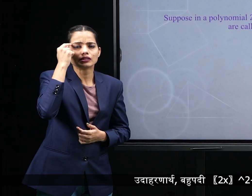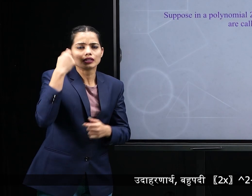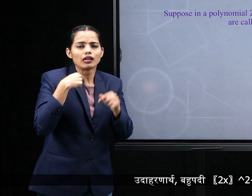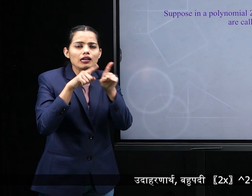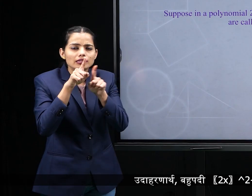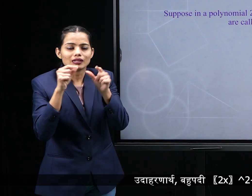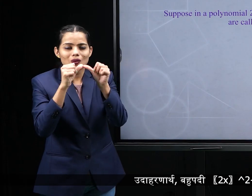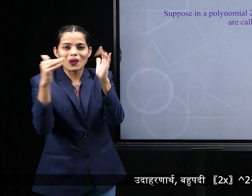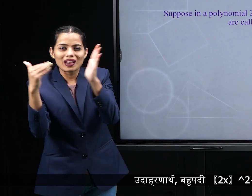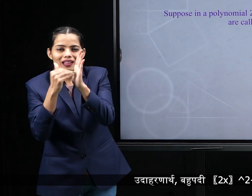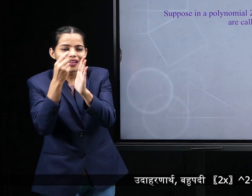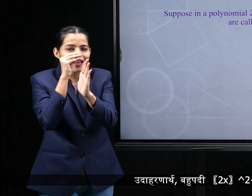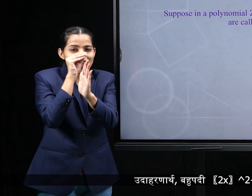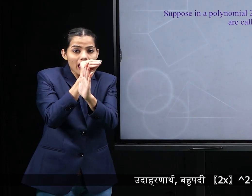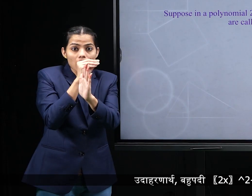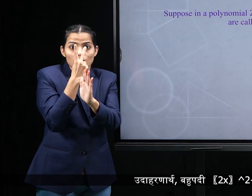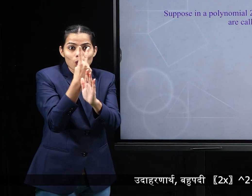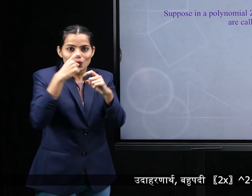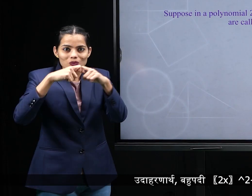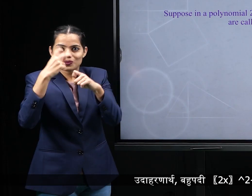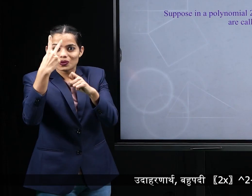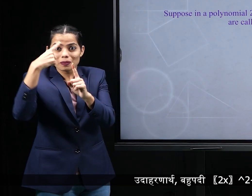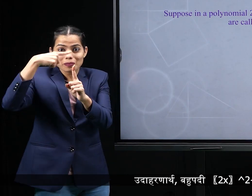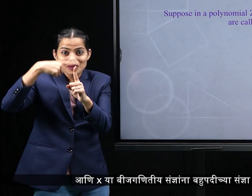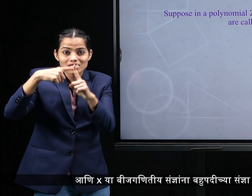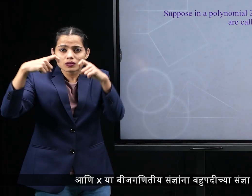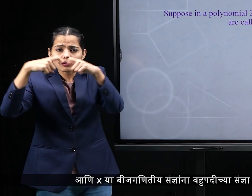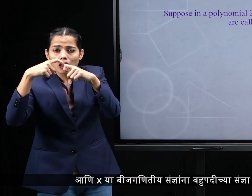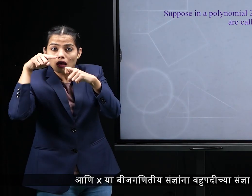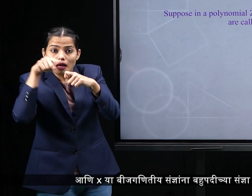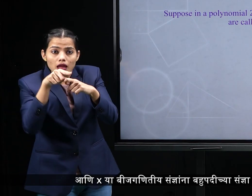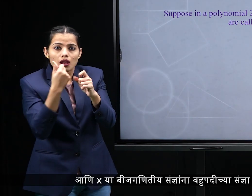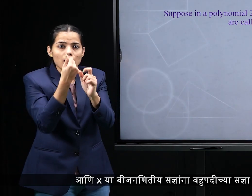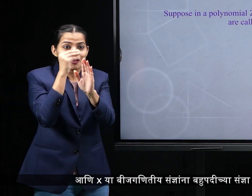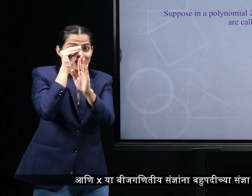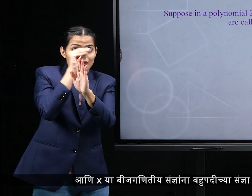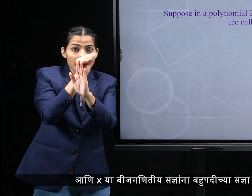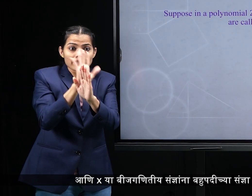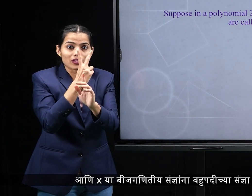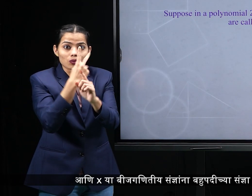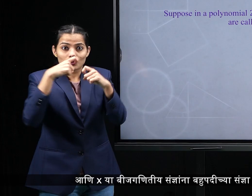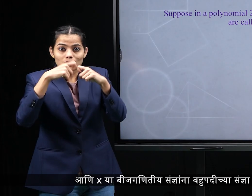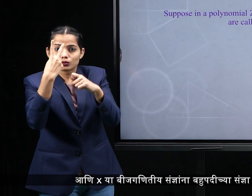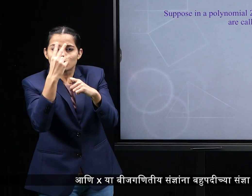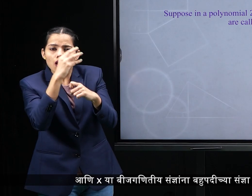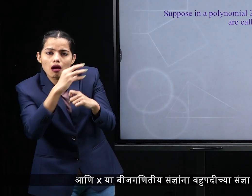उदाहरणार्थ बहुपदी 2x² प्लस x मध्ये 2x² आणि x या बीजगणिती संख्यांना